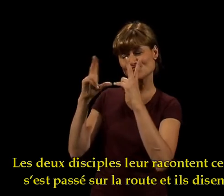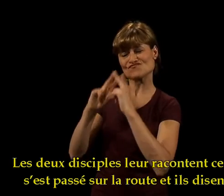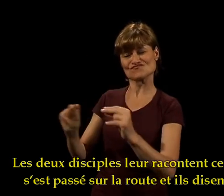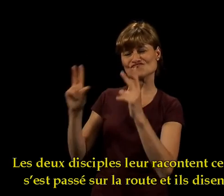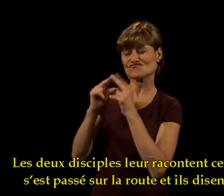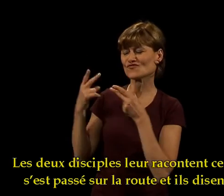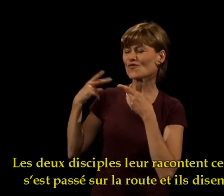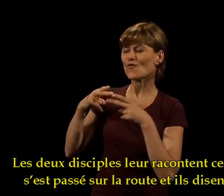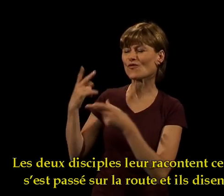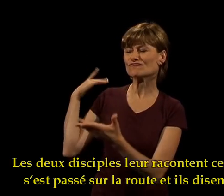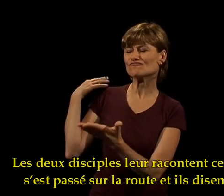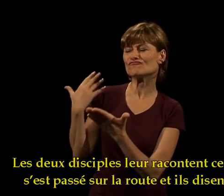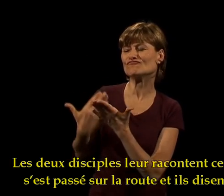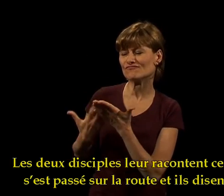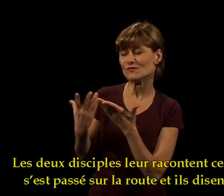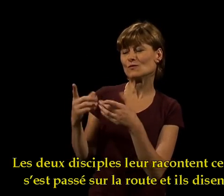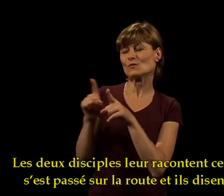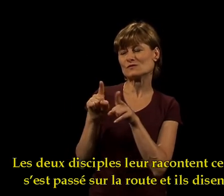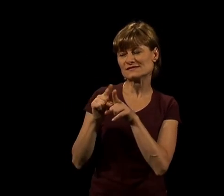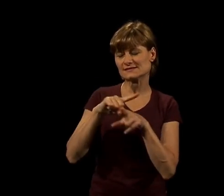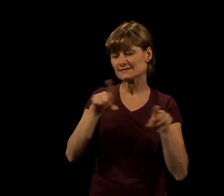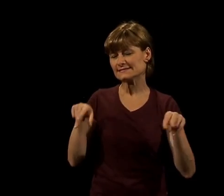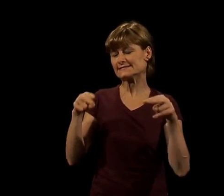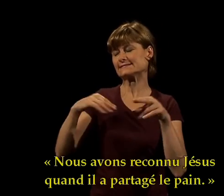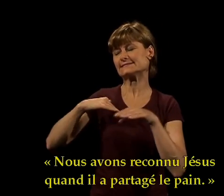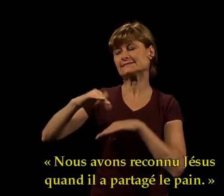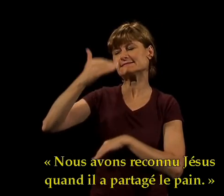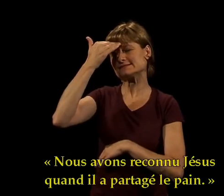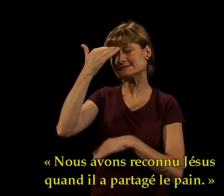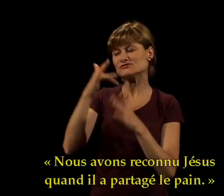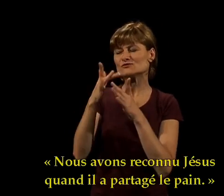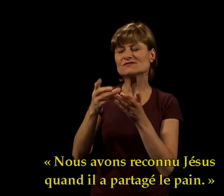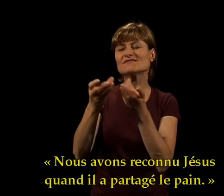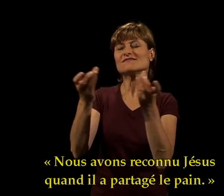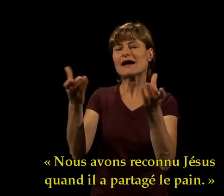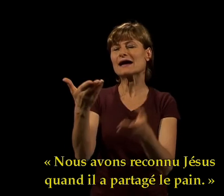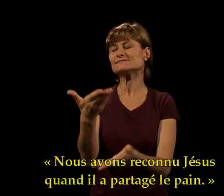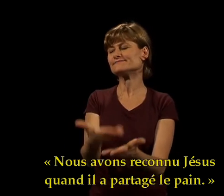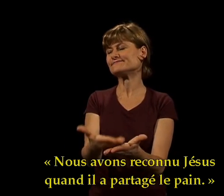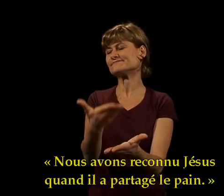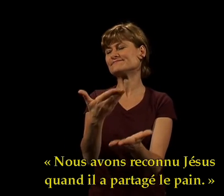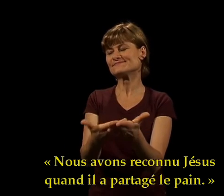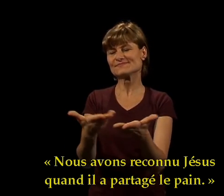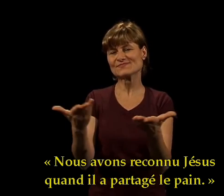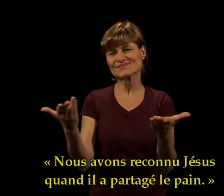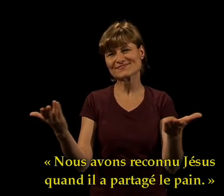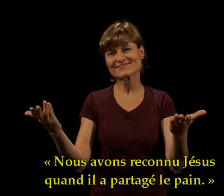qui s'est passé sur la route. Et ils disent « Nous avons reconnu Jésus quand il a partagé le pain. »